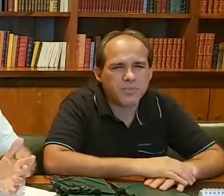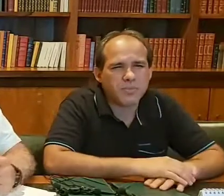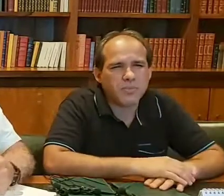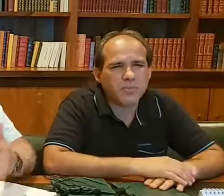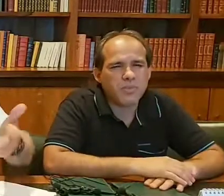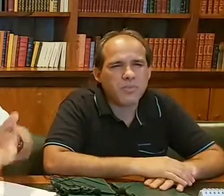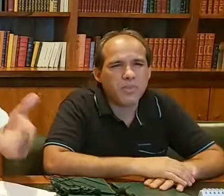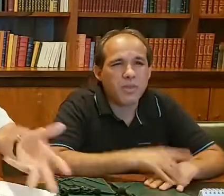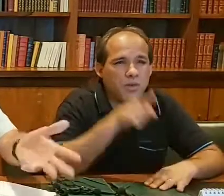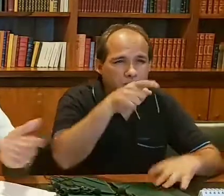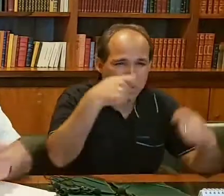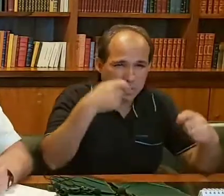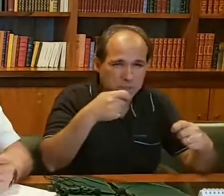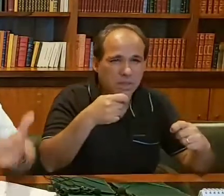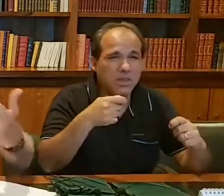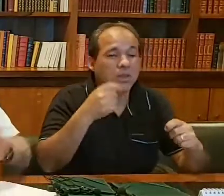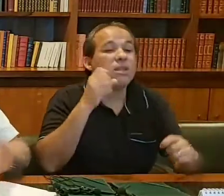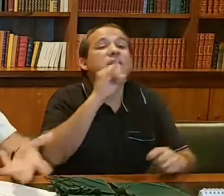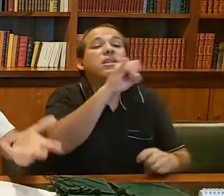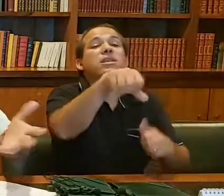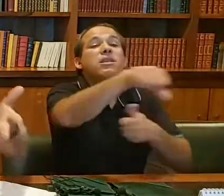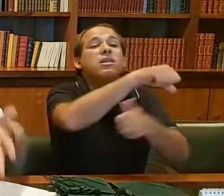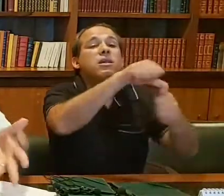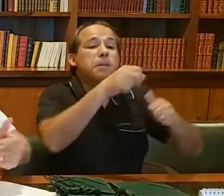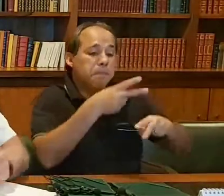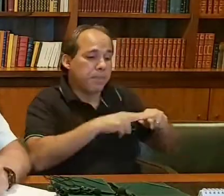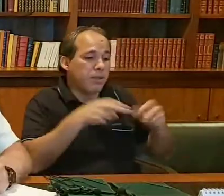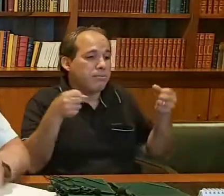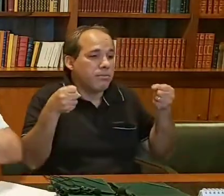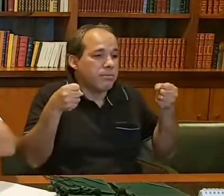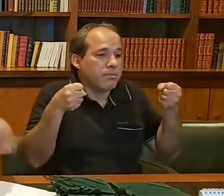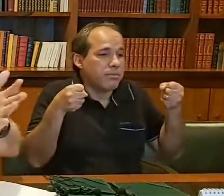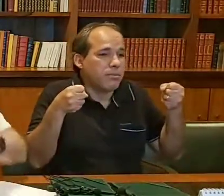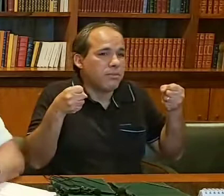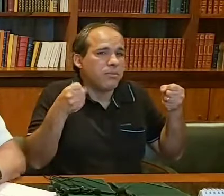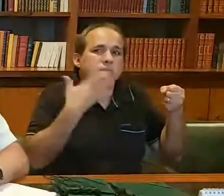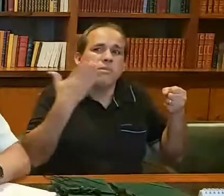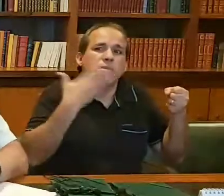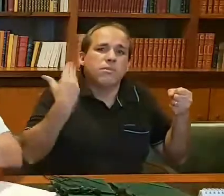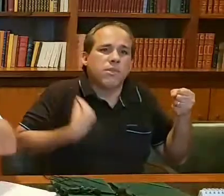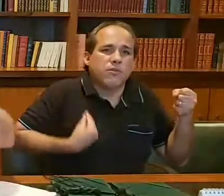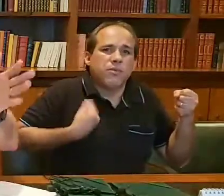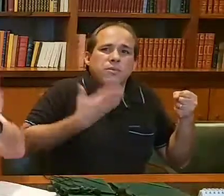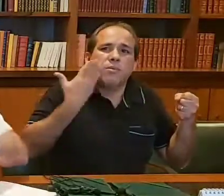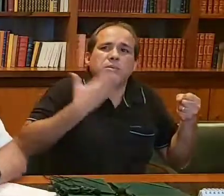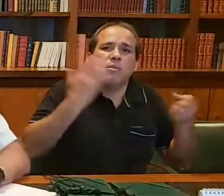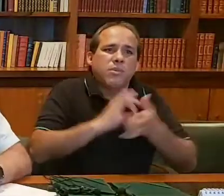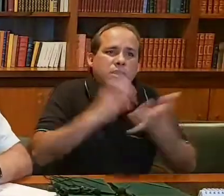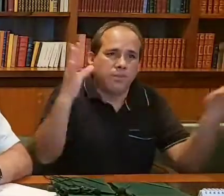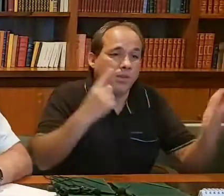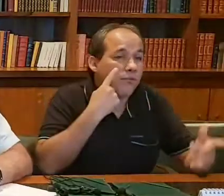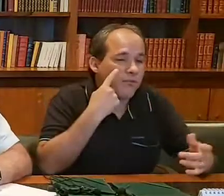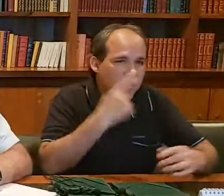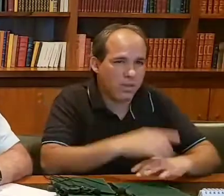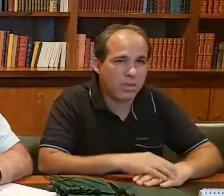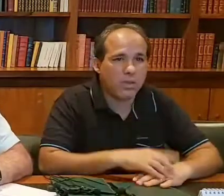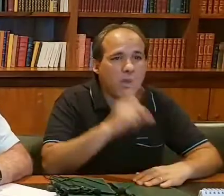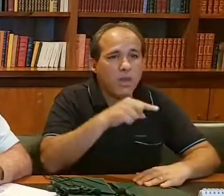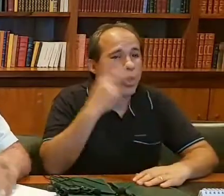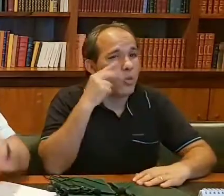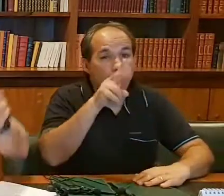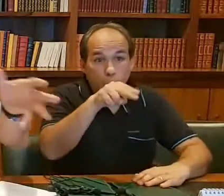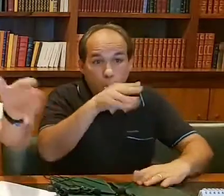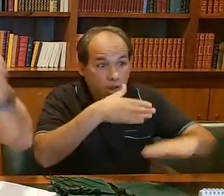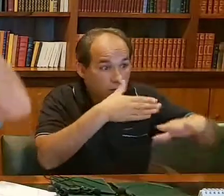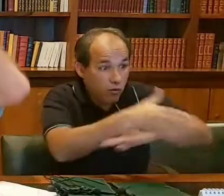Ah, você precisa ir para trás das grades um dia para dar valor àquilo? É muito comum, você que nunca foi em delegacia, né,